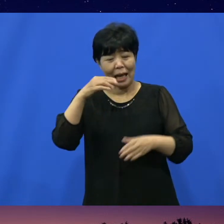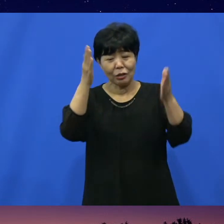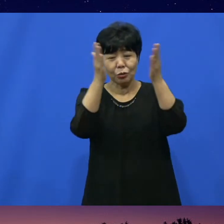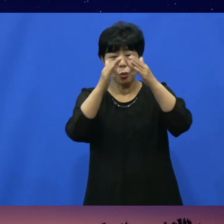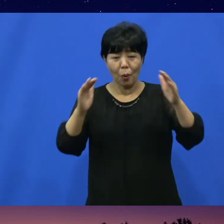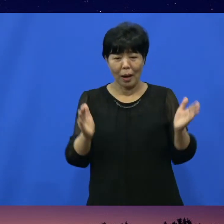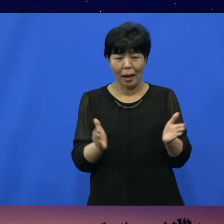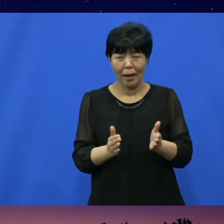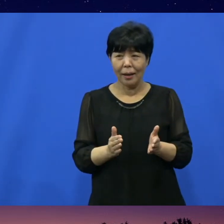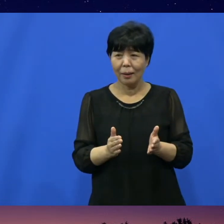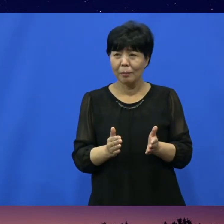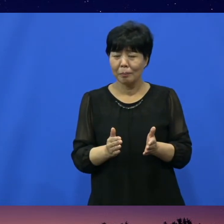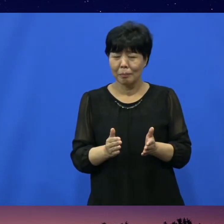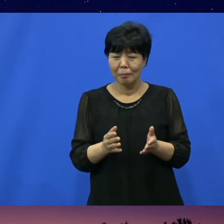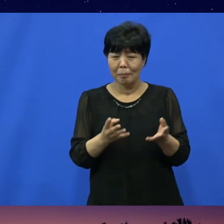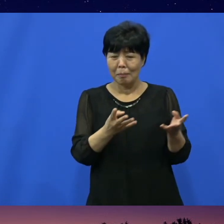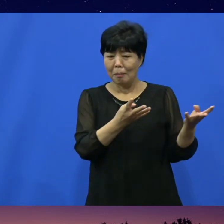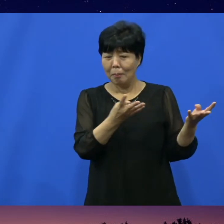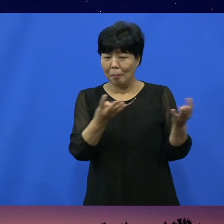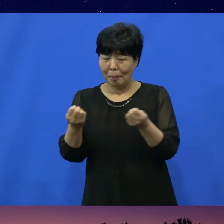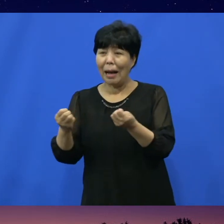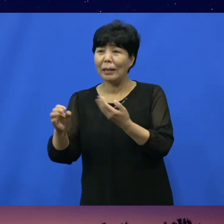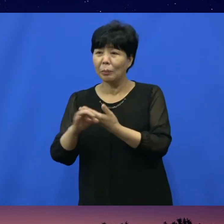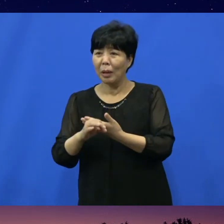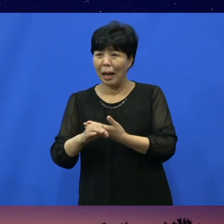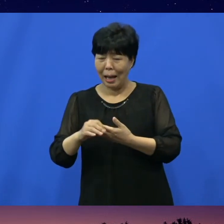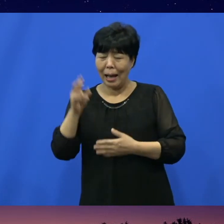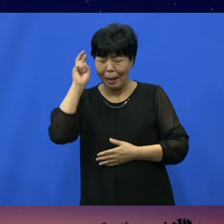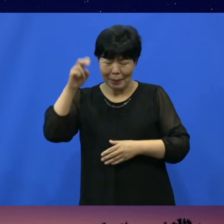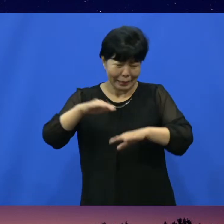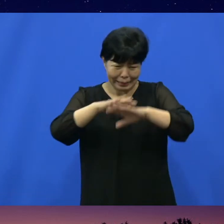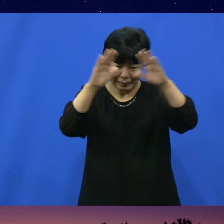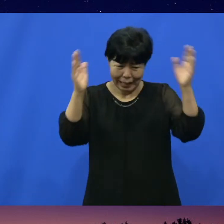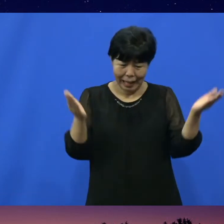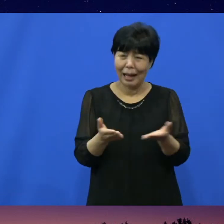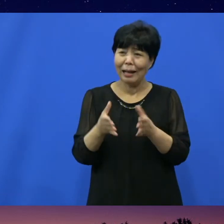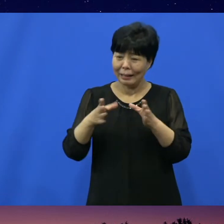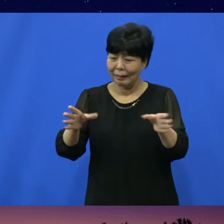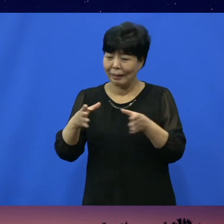사랑하는 성도는 삶의 질은요, 삶의 퀄리티는 사랑에서 나오는 거예요.